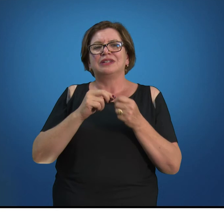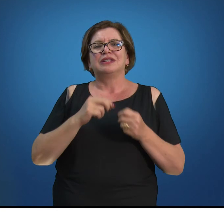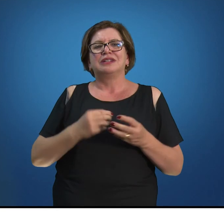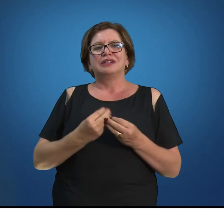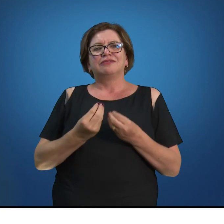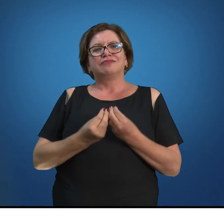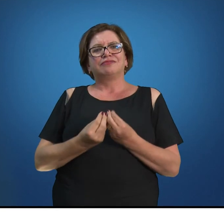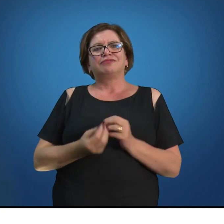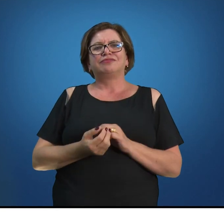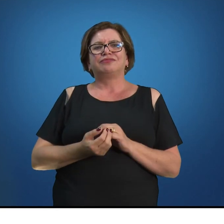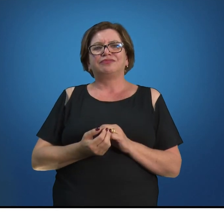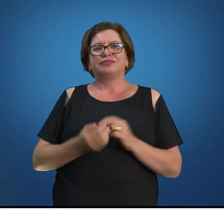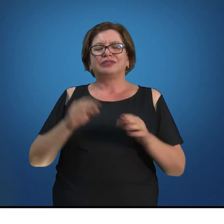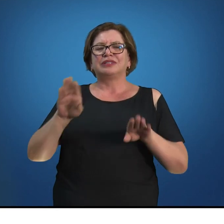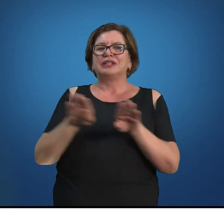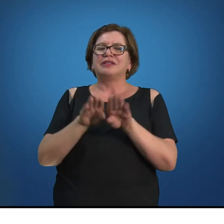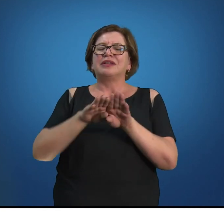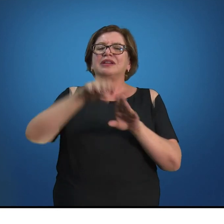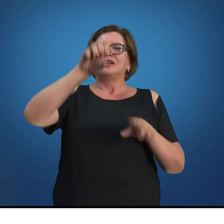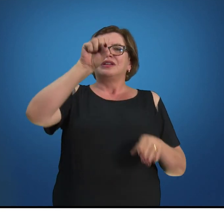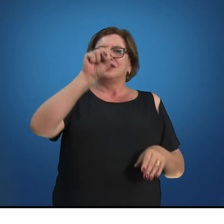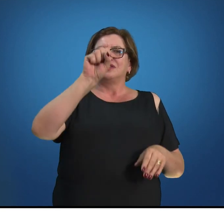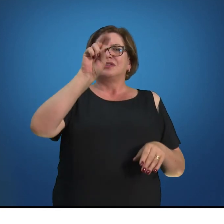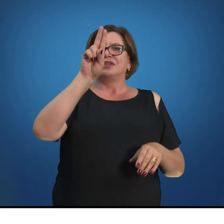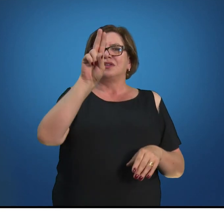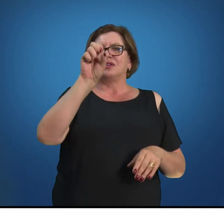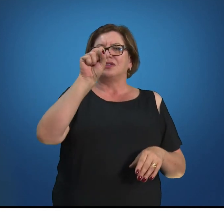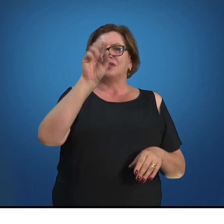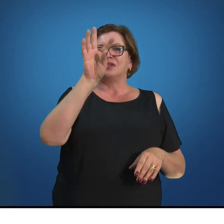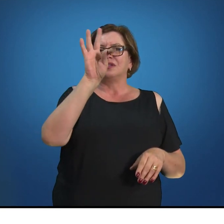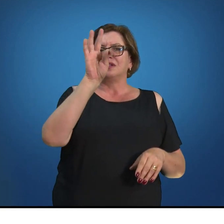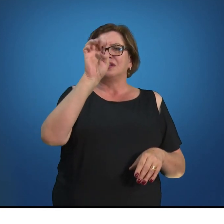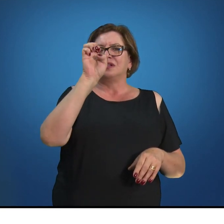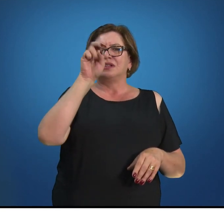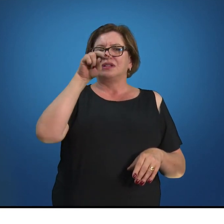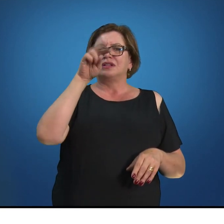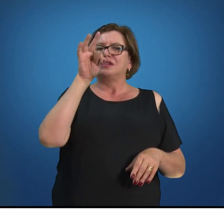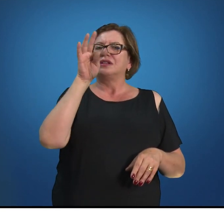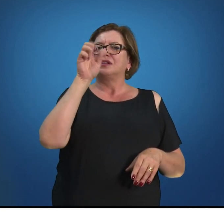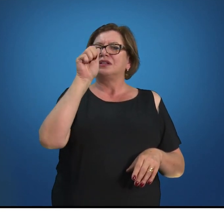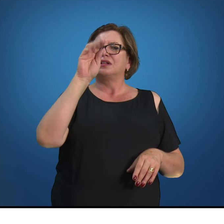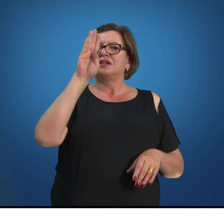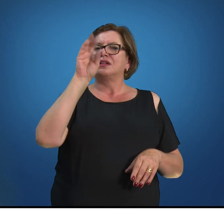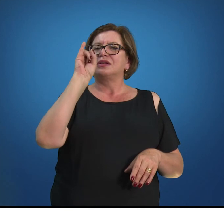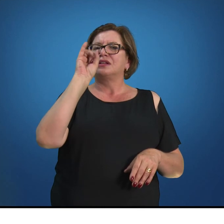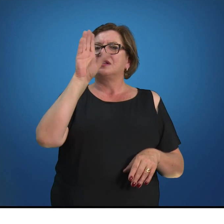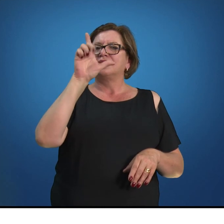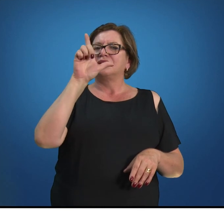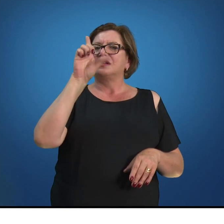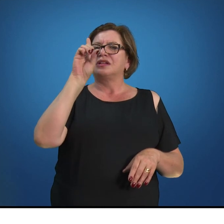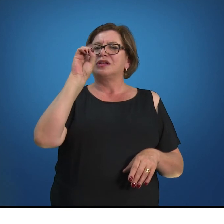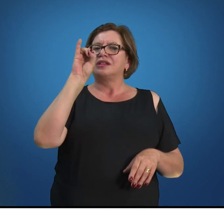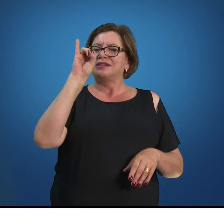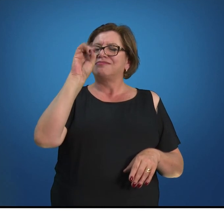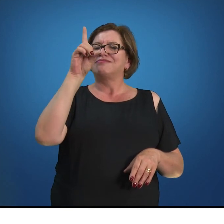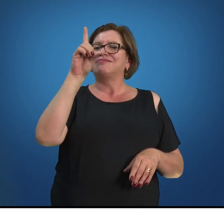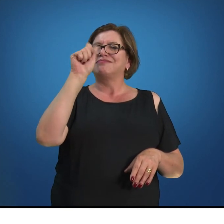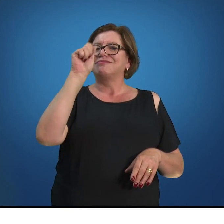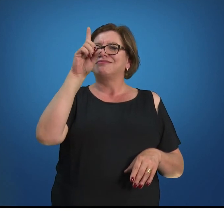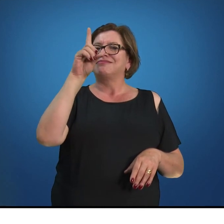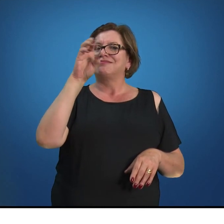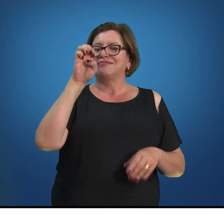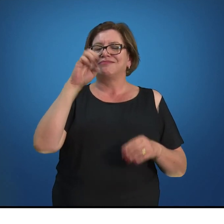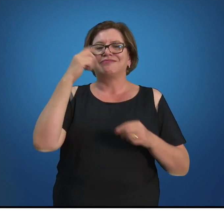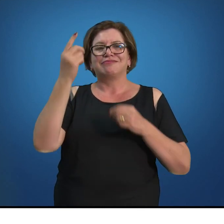adequadamente. A sustentabilidade financeira e socioambiental da política urbana é necessária por conta da